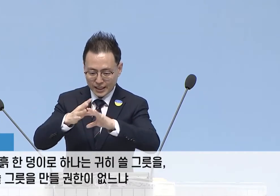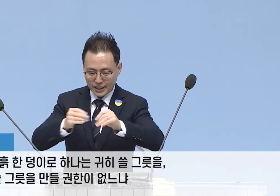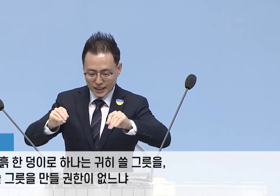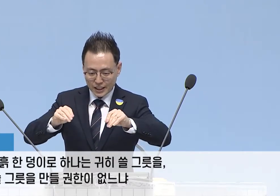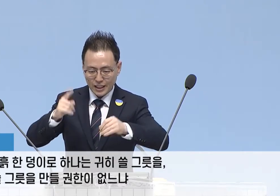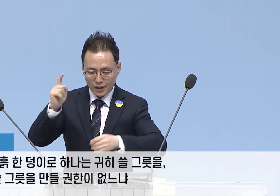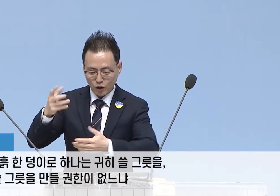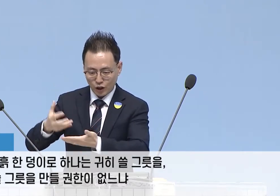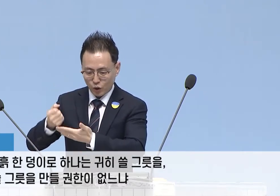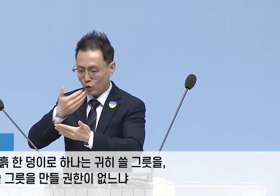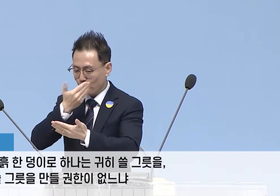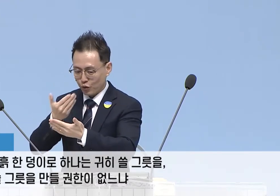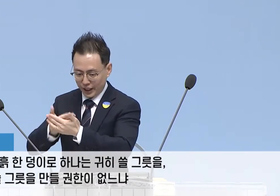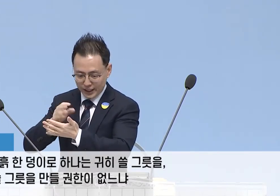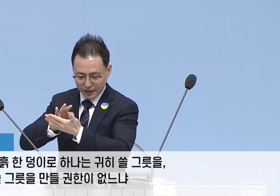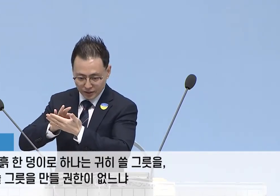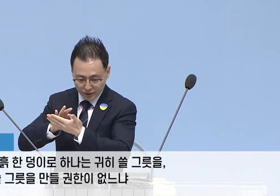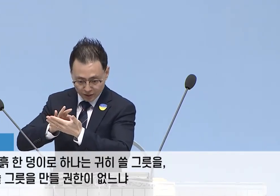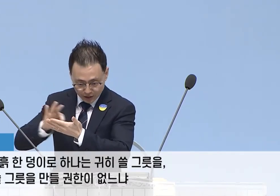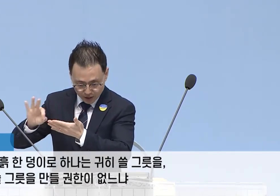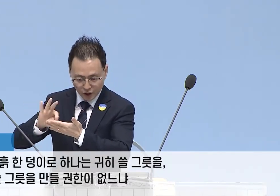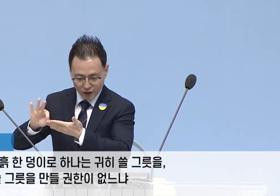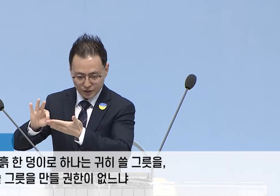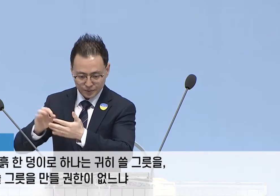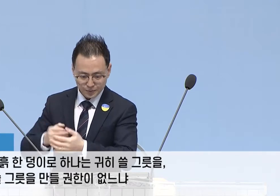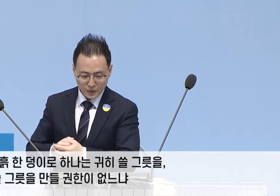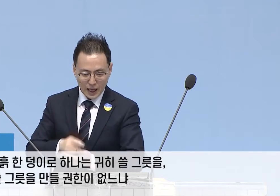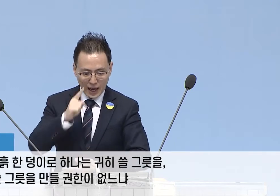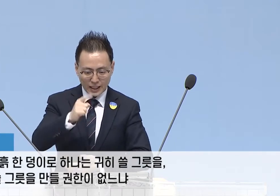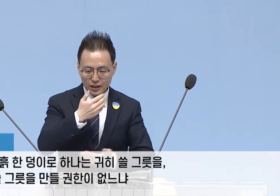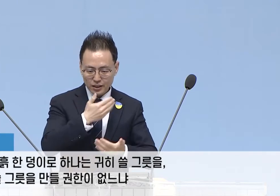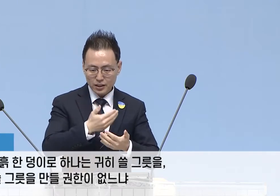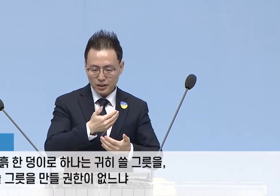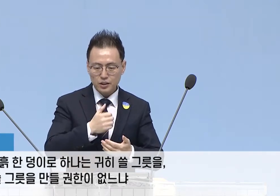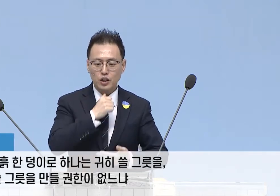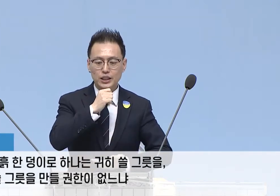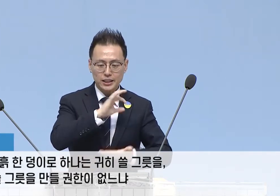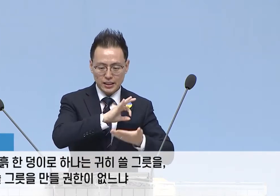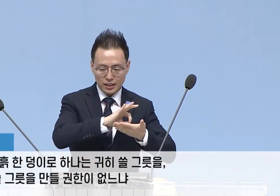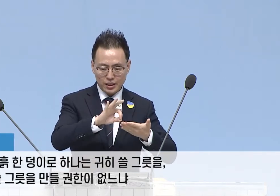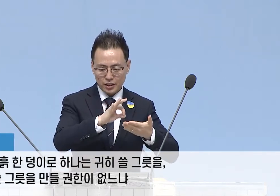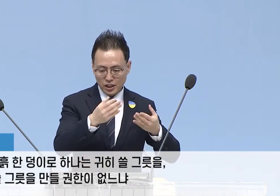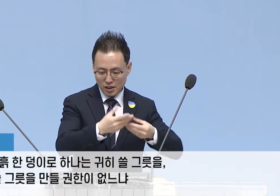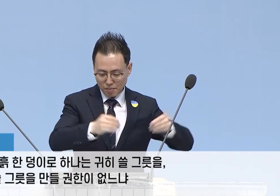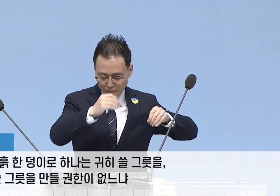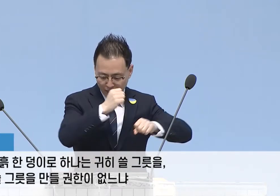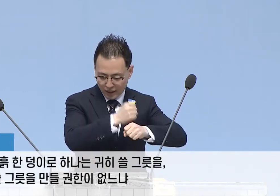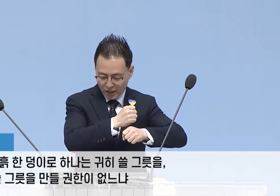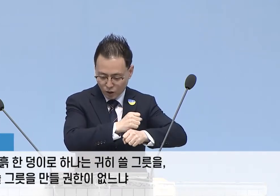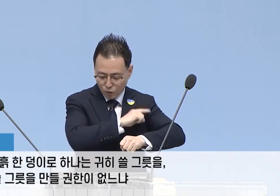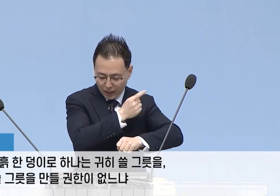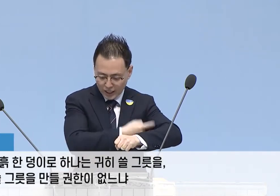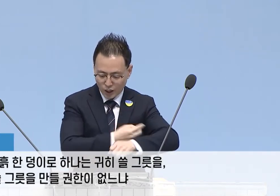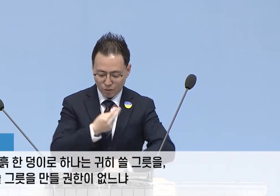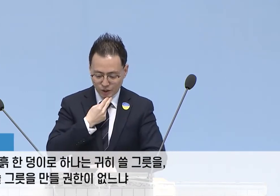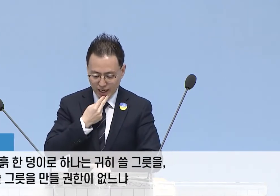토기장이가 진흙 덩이로 귀 쓸 것, 하나는 천이 쓸 그릇을 만들 권한이